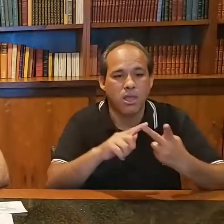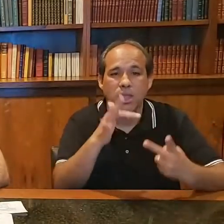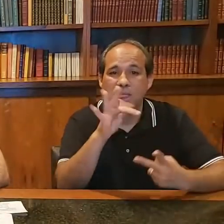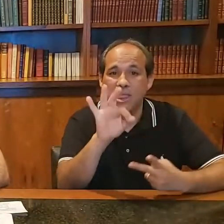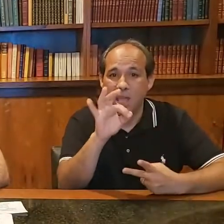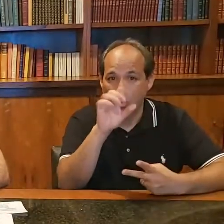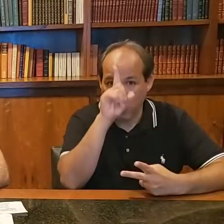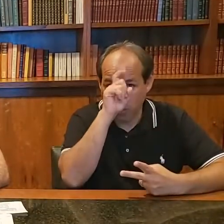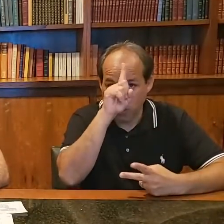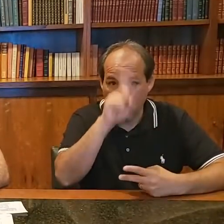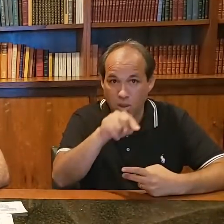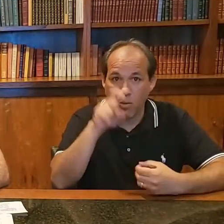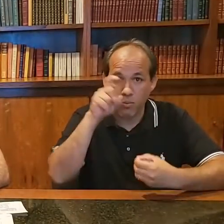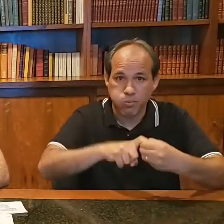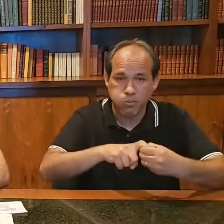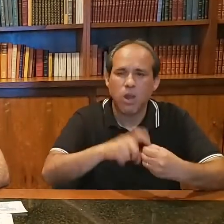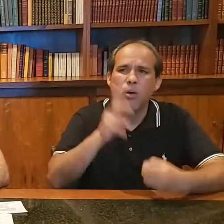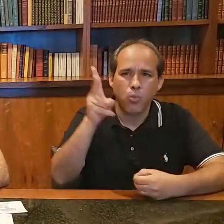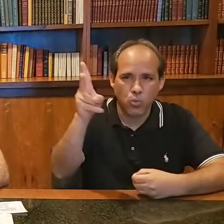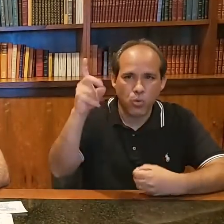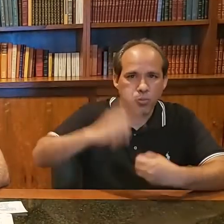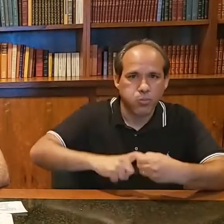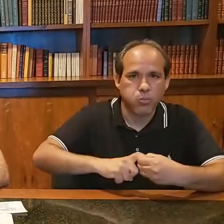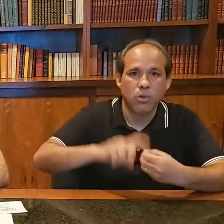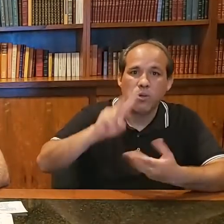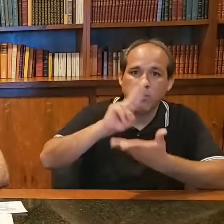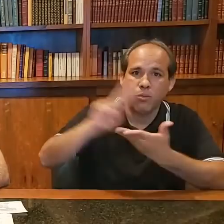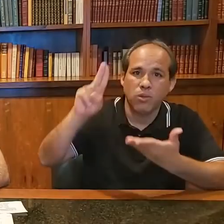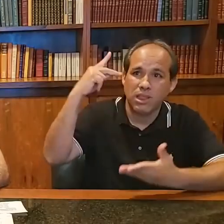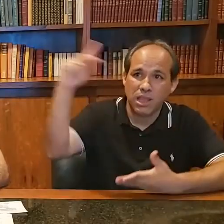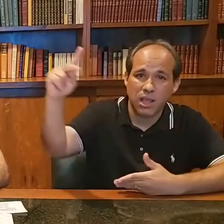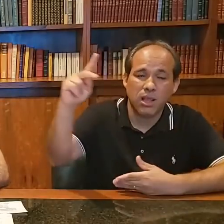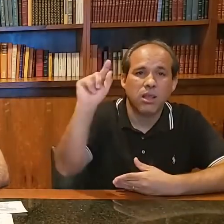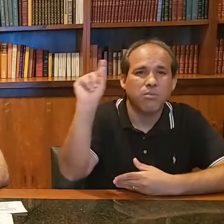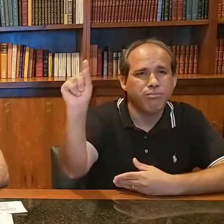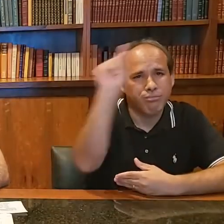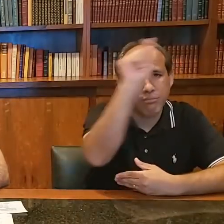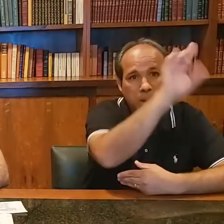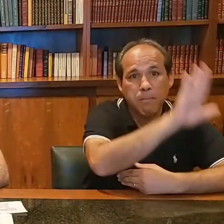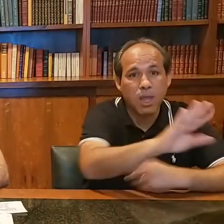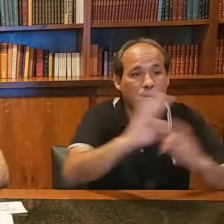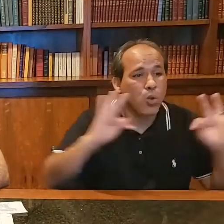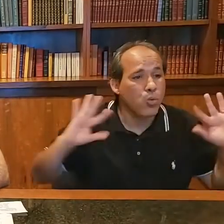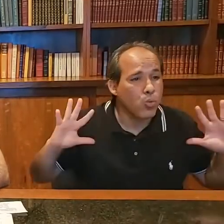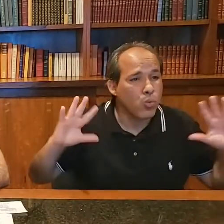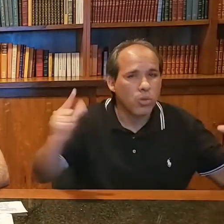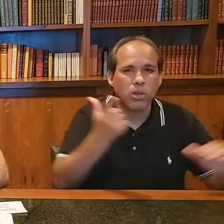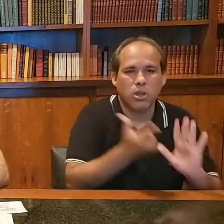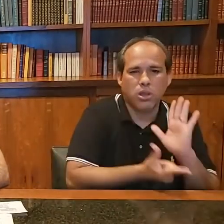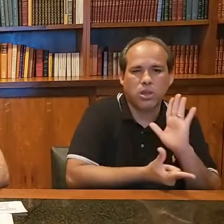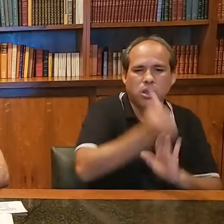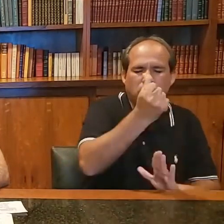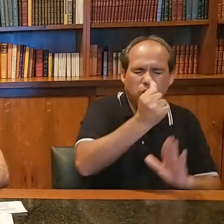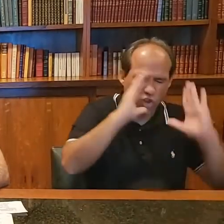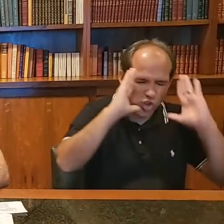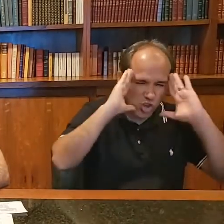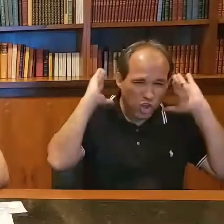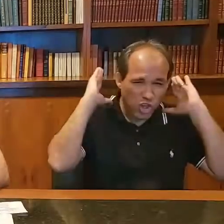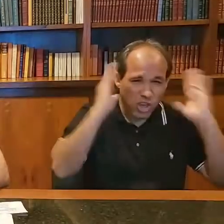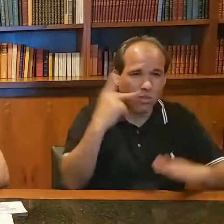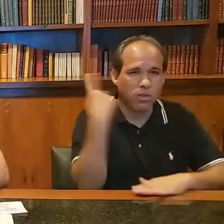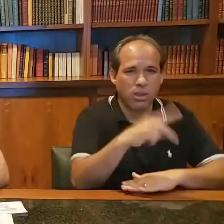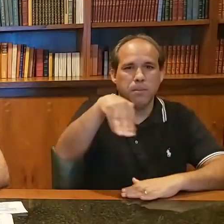são vinculados, ainda estão vinculados às universidades. Mas todos eles sustentados integralmente pelo